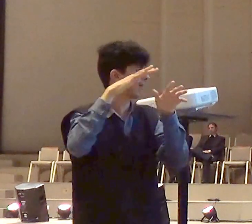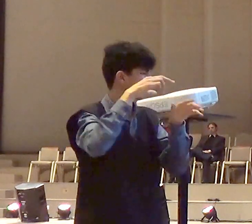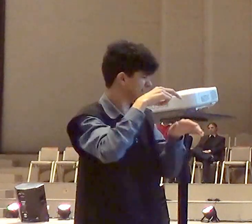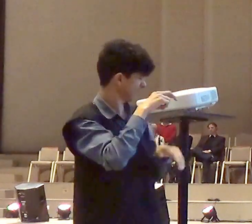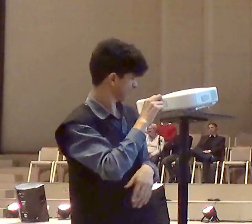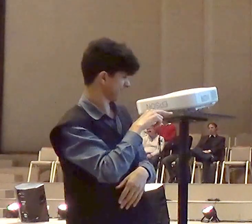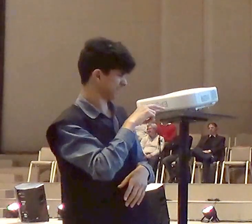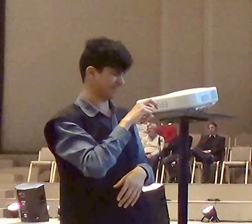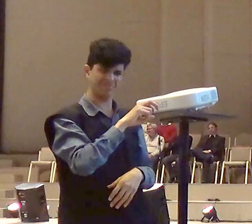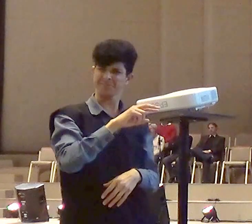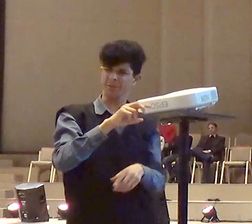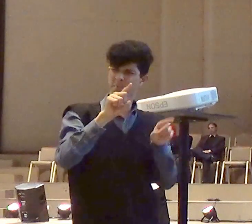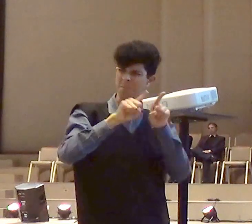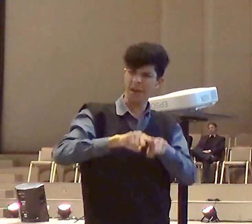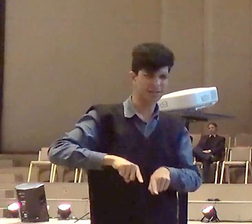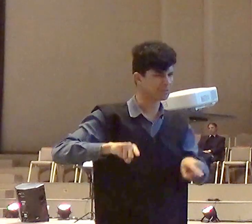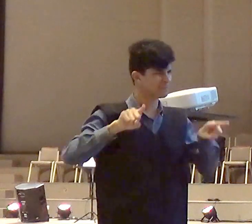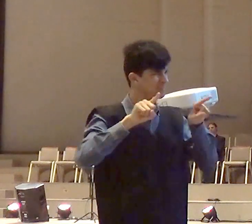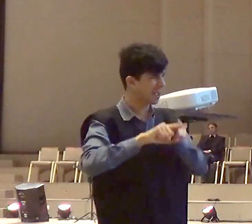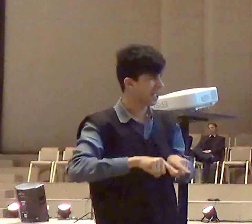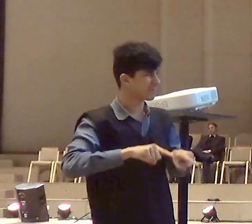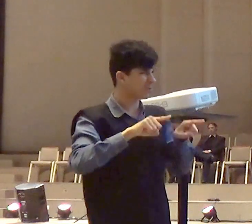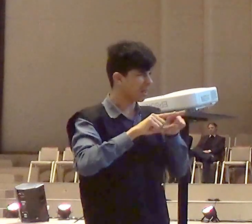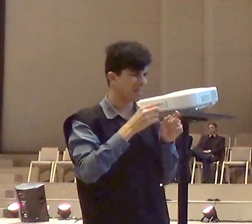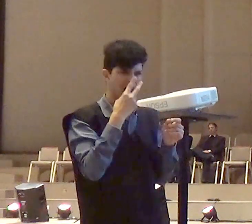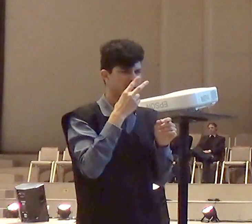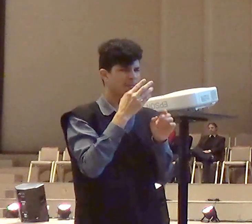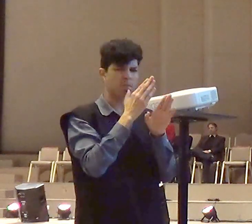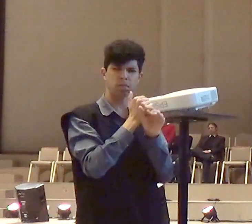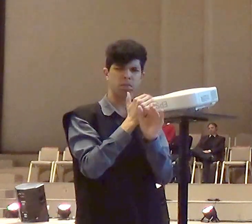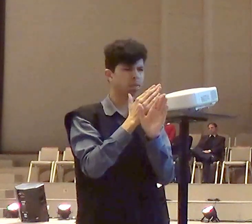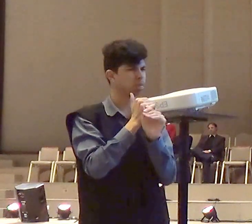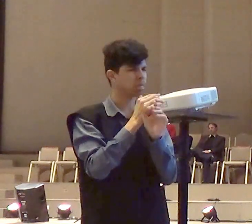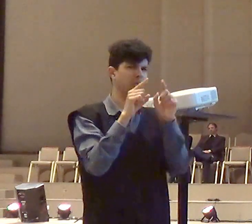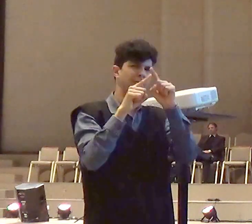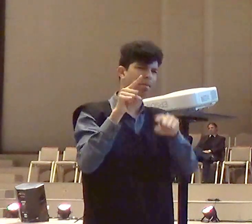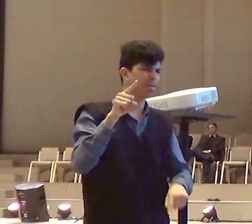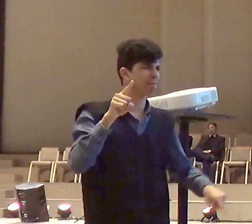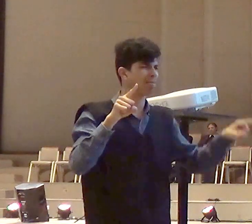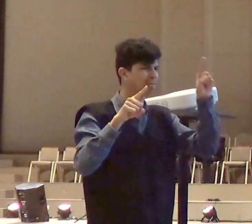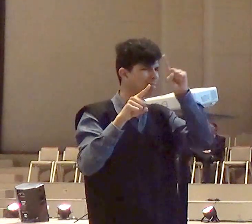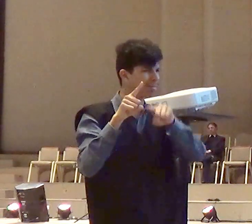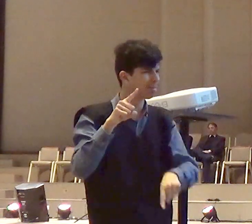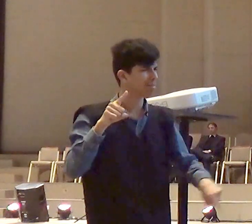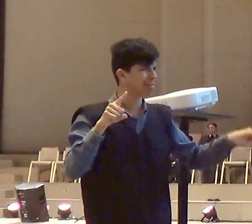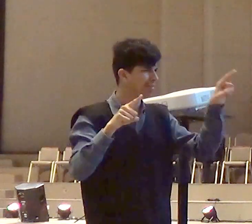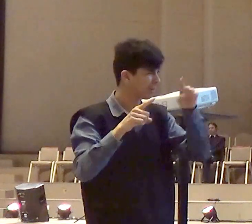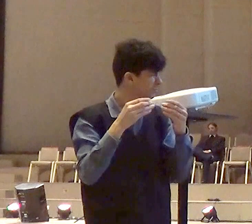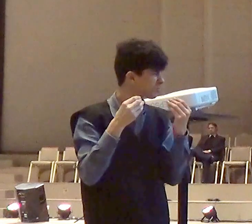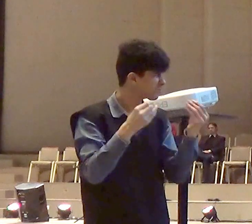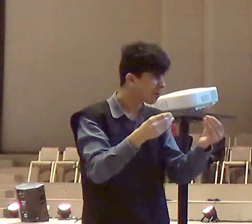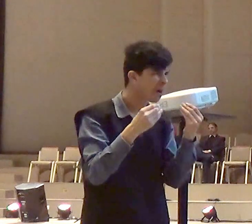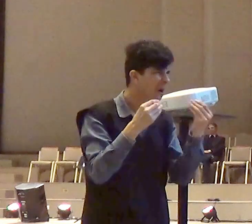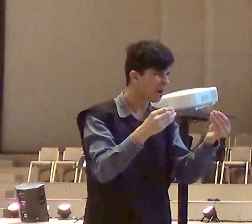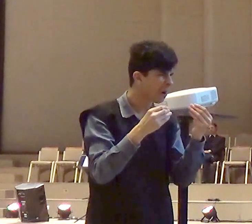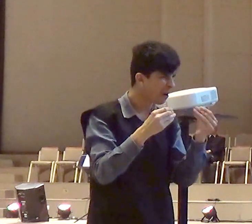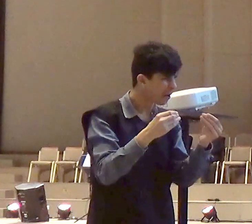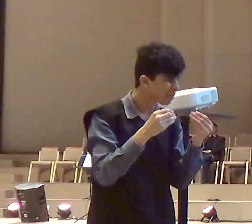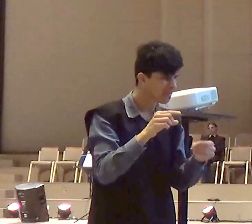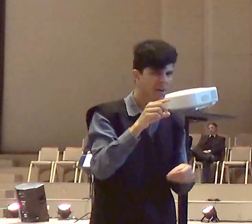aqui um mês atrás desse mesmo lugar tem alguma coisa errada com esse homem